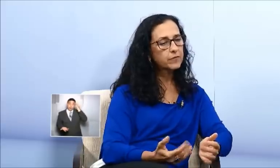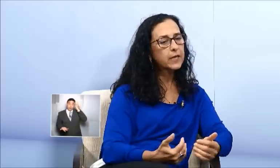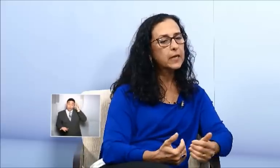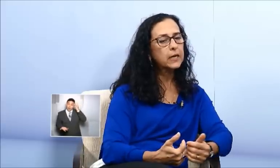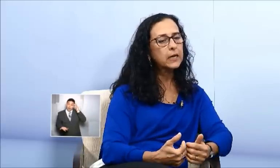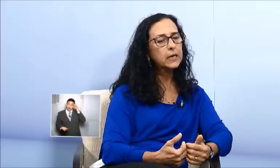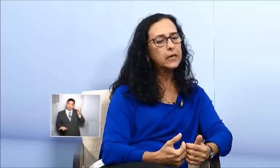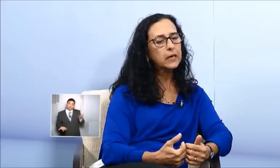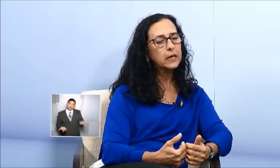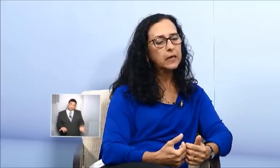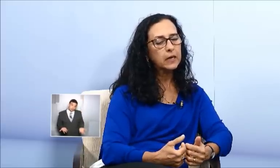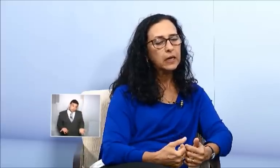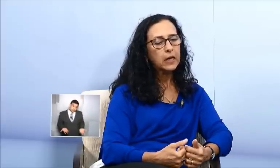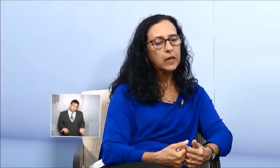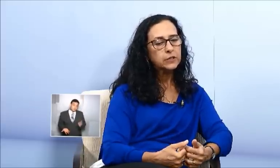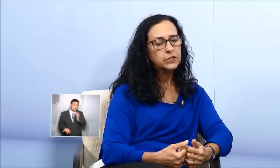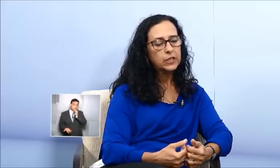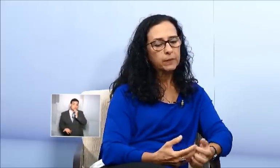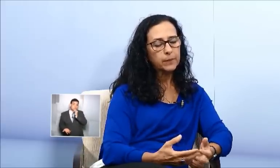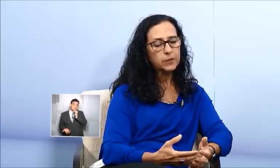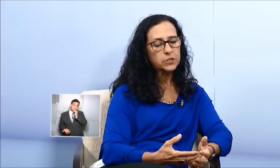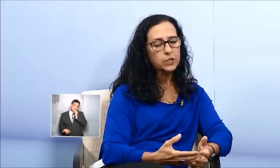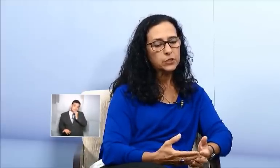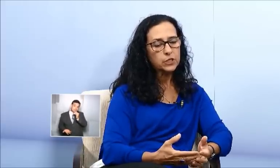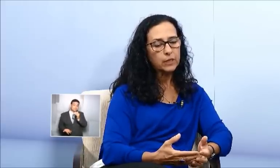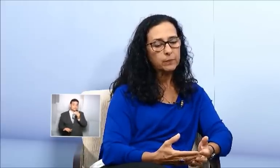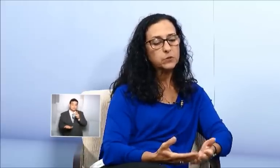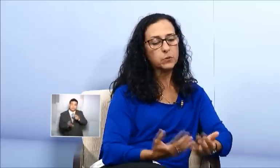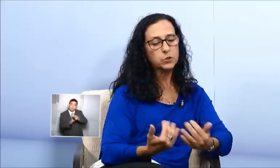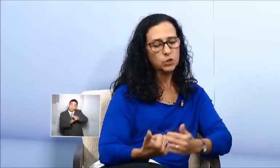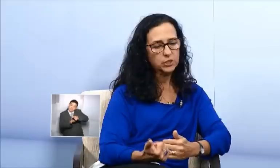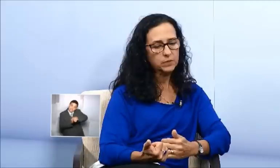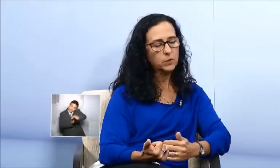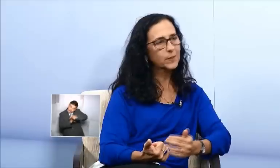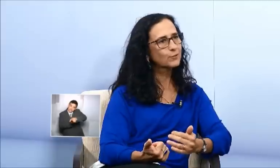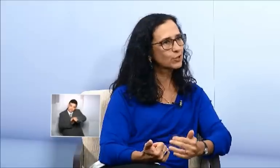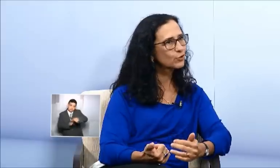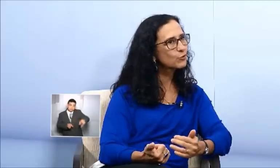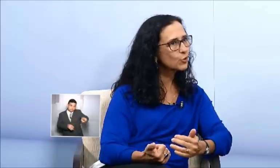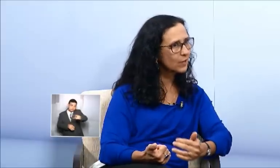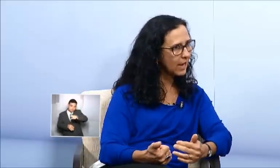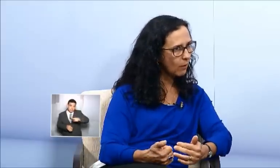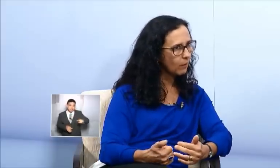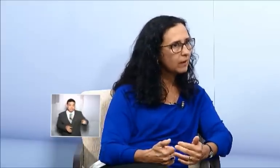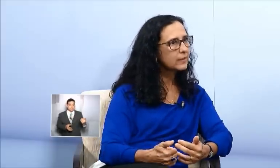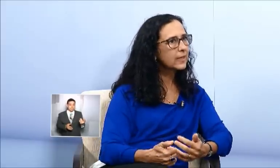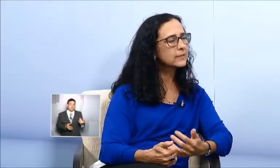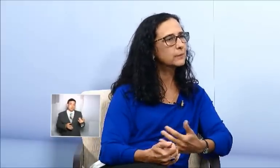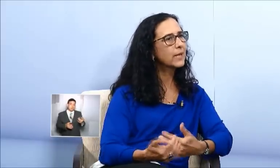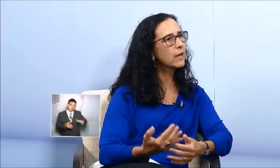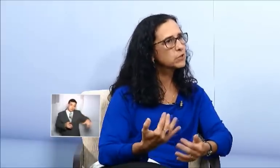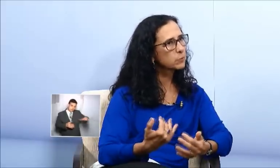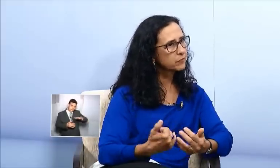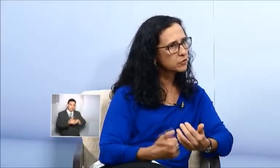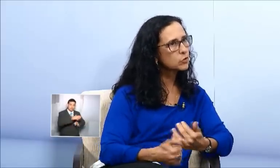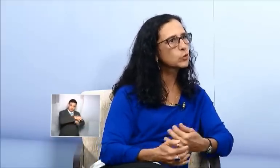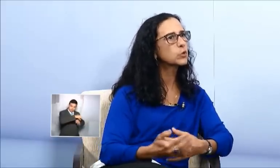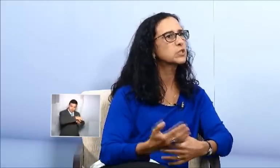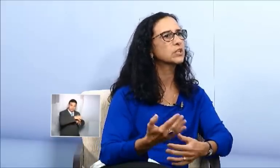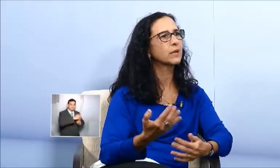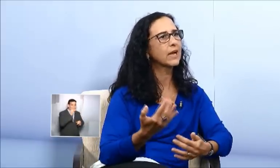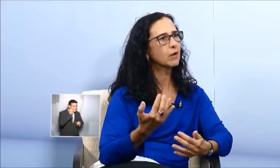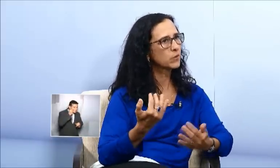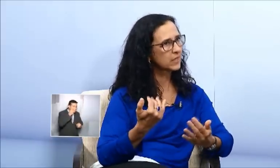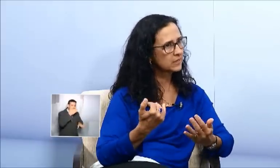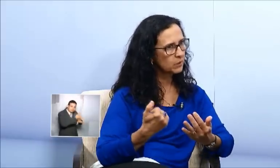assim, fica a dica pra gente, e principalmente nós da psicopedagogia institucional, né? Trabalhar com esses